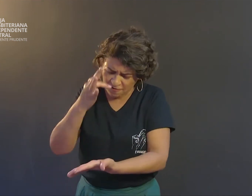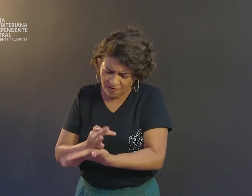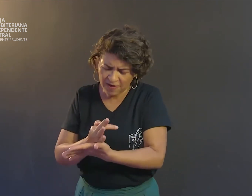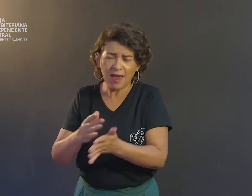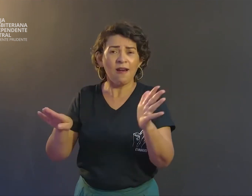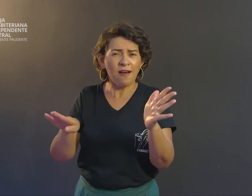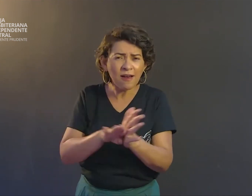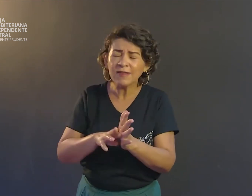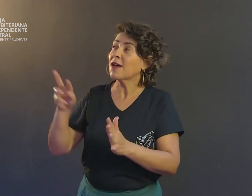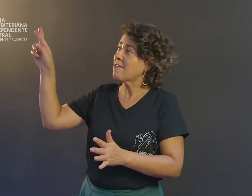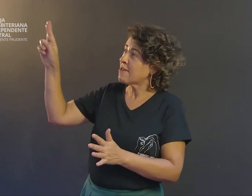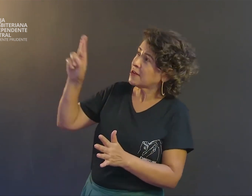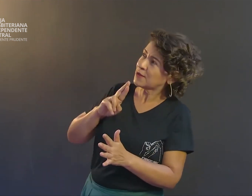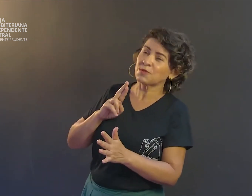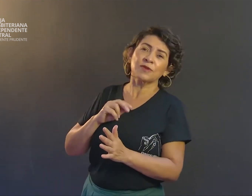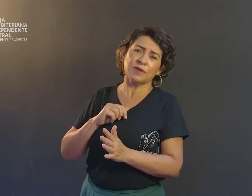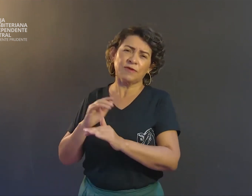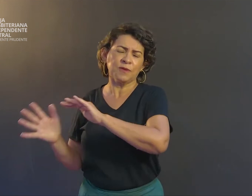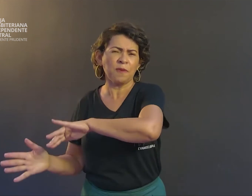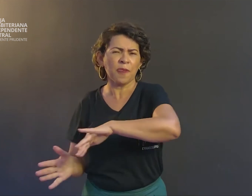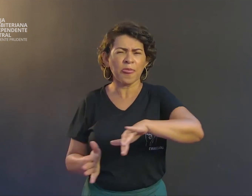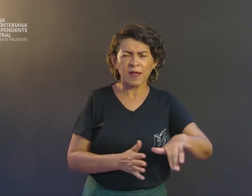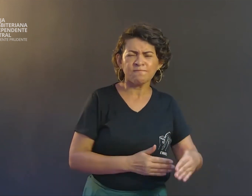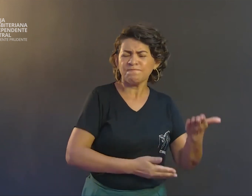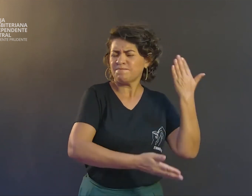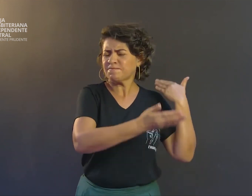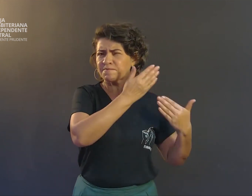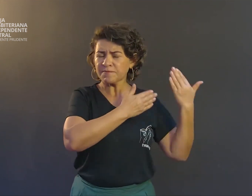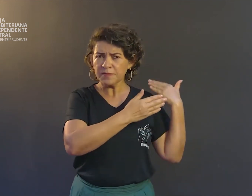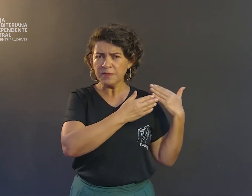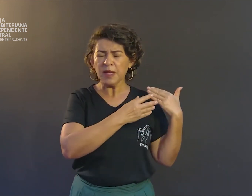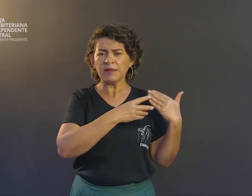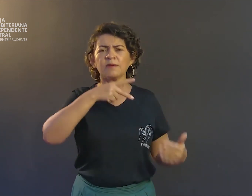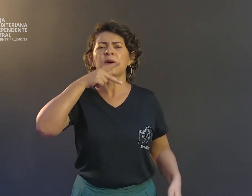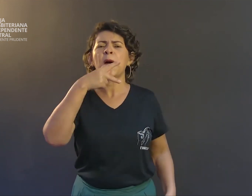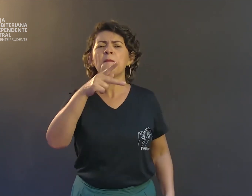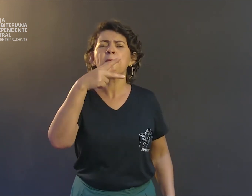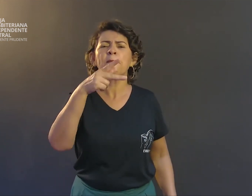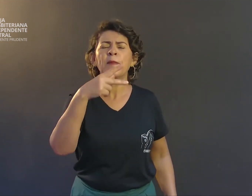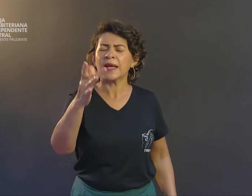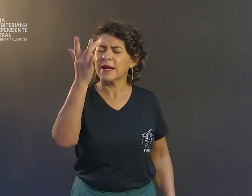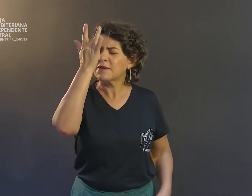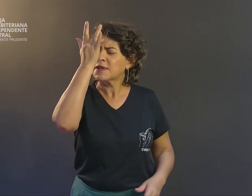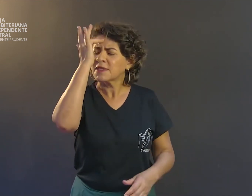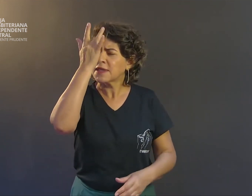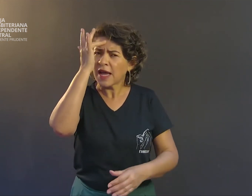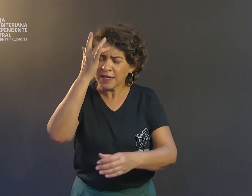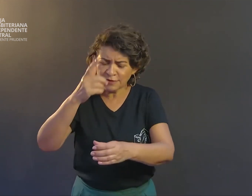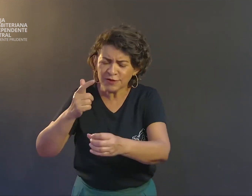Certa vez, eu estava pregando num vilarejo hindu remoto no interior da Índia. Eram pessoas que nunca haviam